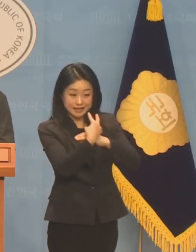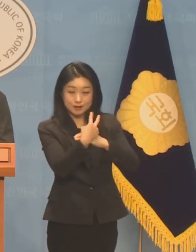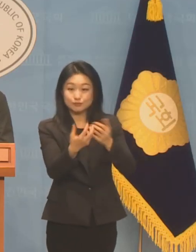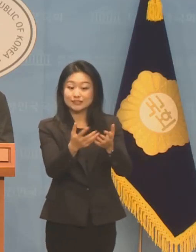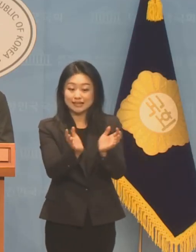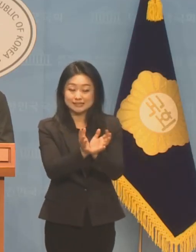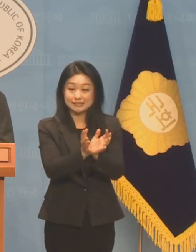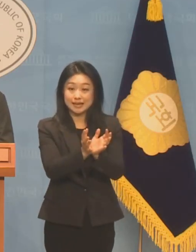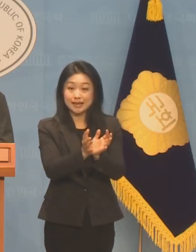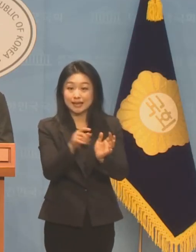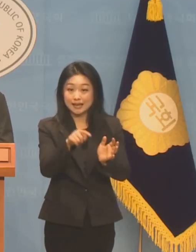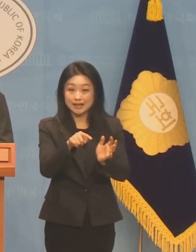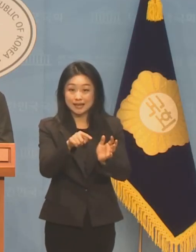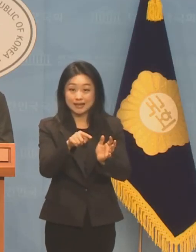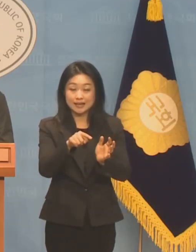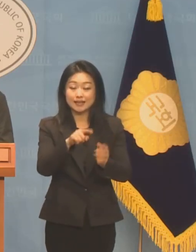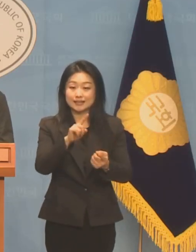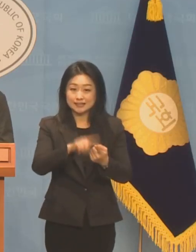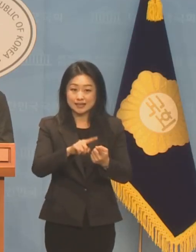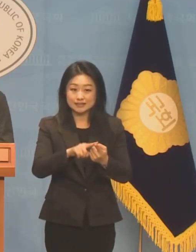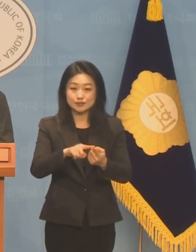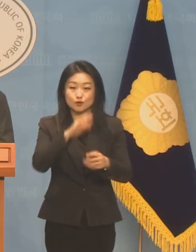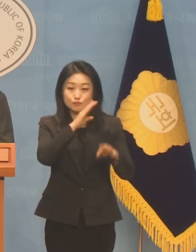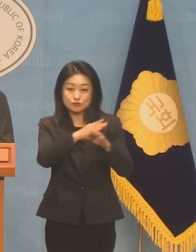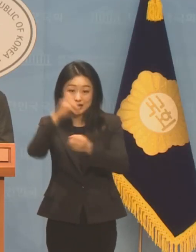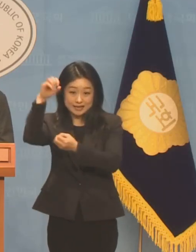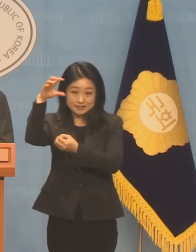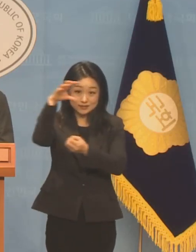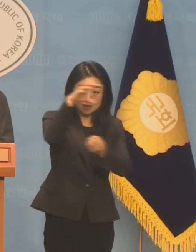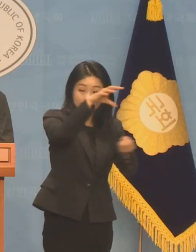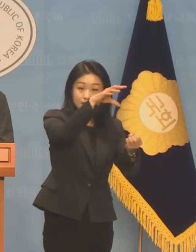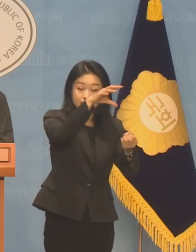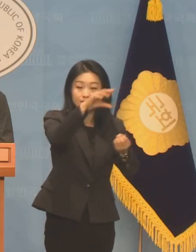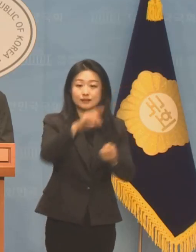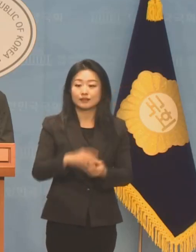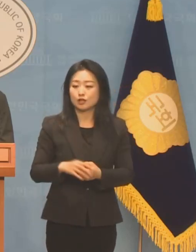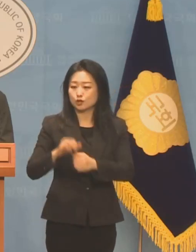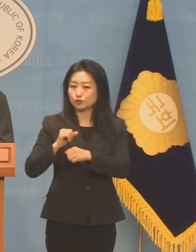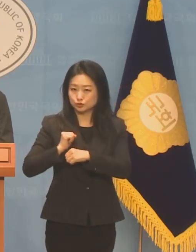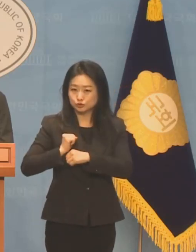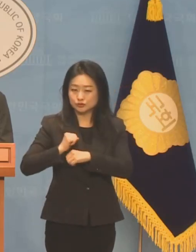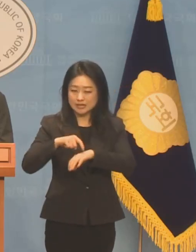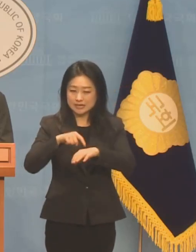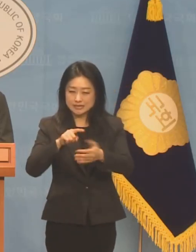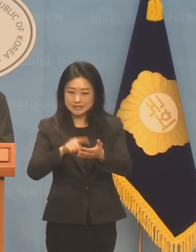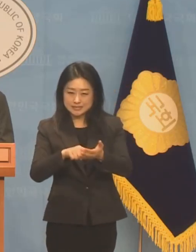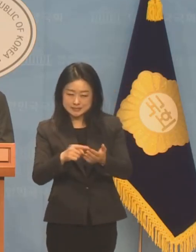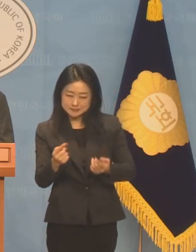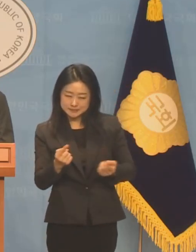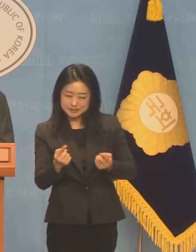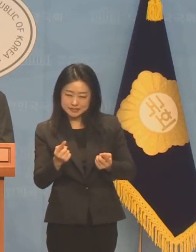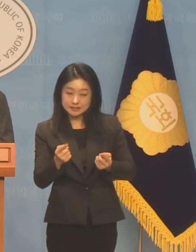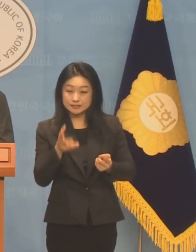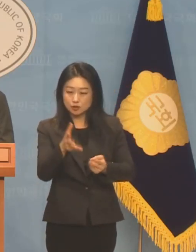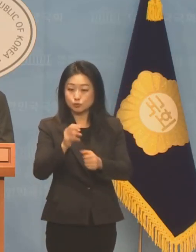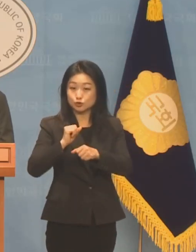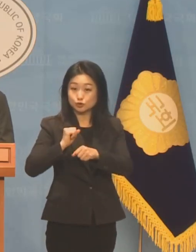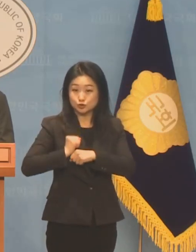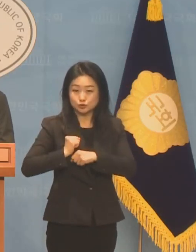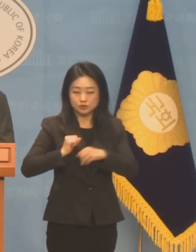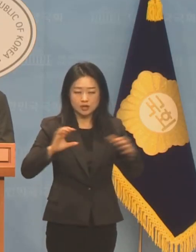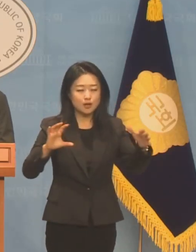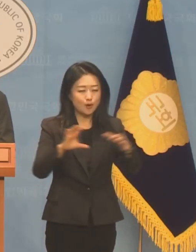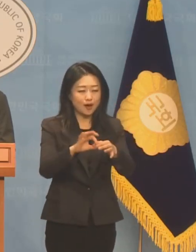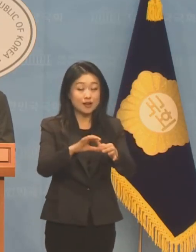소행으로만 몰아갔던 대북 전단 살포에도 군 심리전단이 직접 관여한 사실도